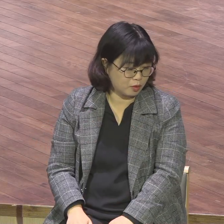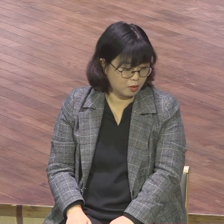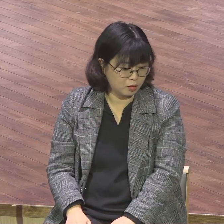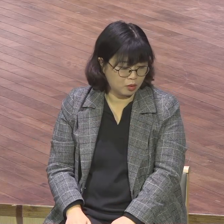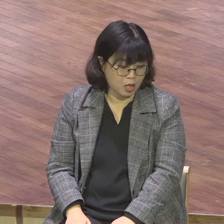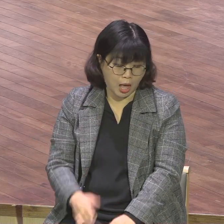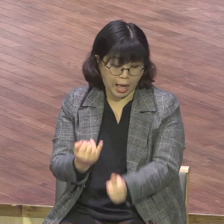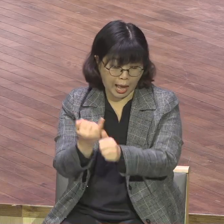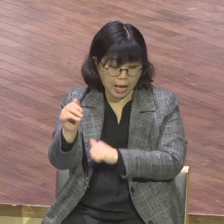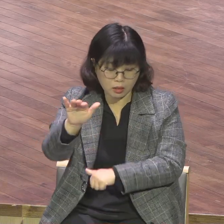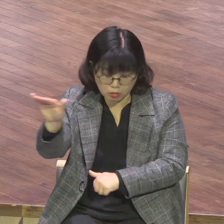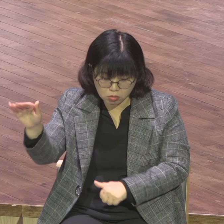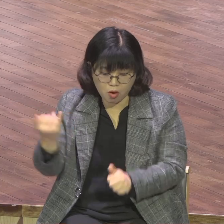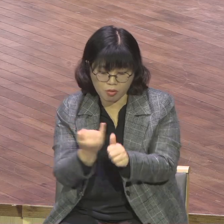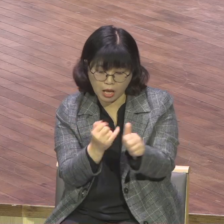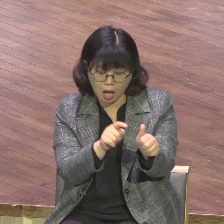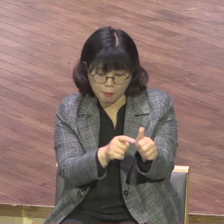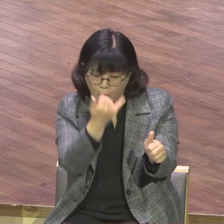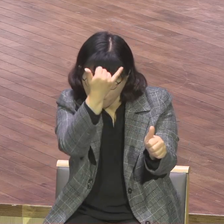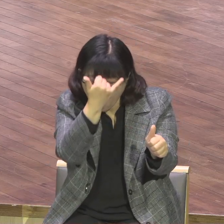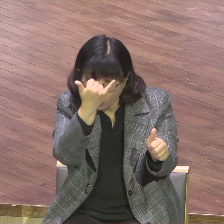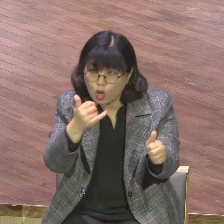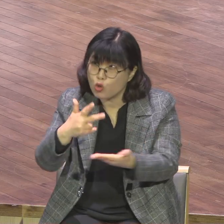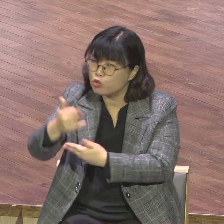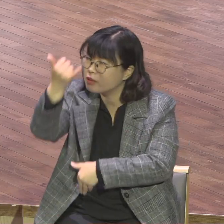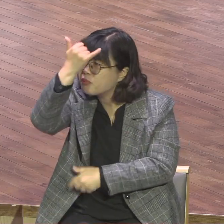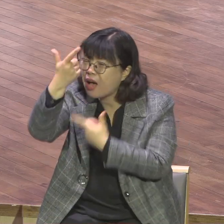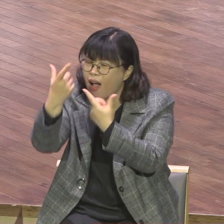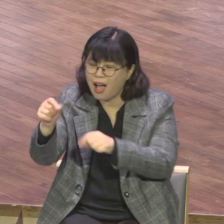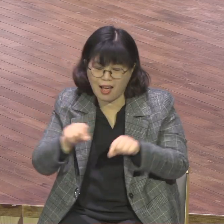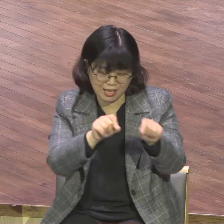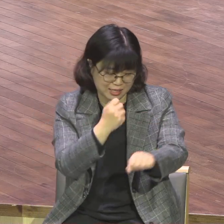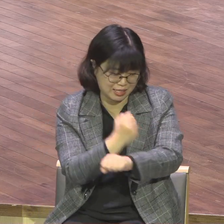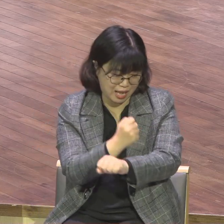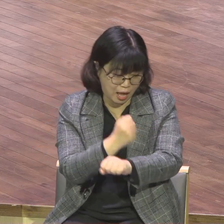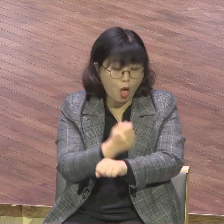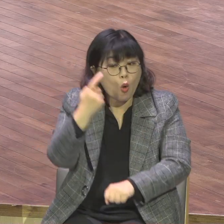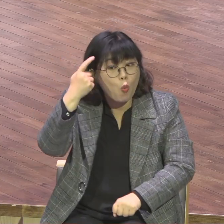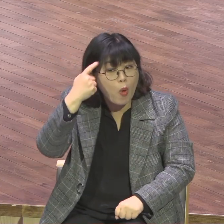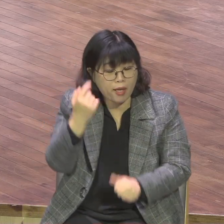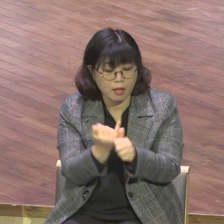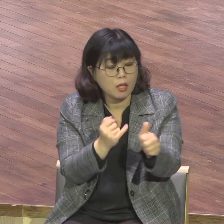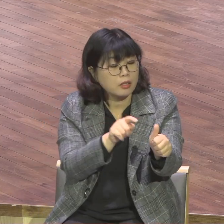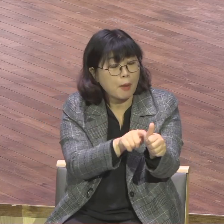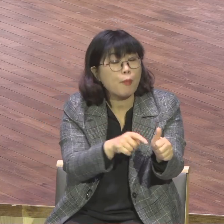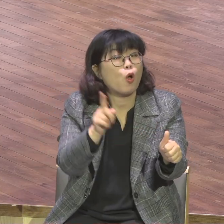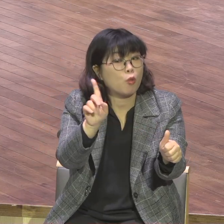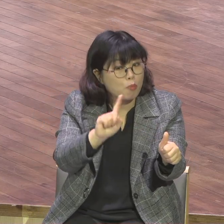아내들이여 자기 남편에게 복종하기를 주께 하듯 하라. 이는 남편이 아내의 머리됨이